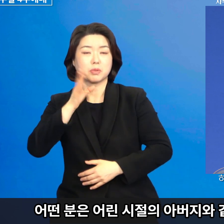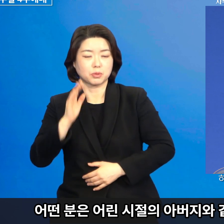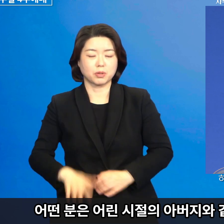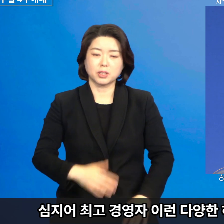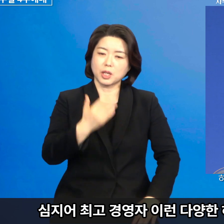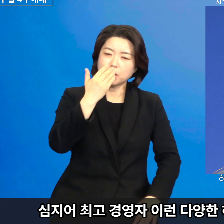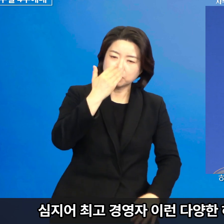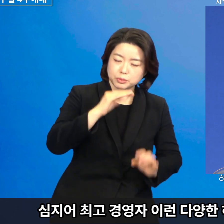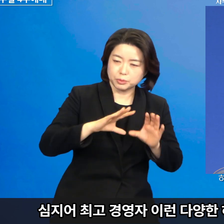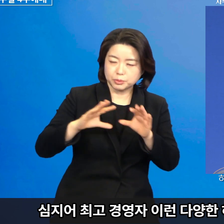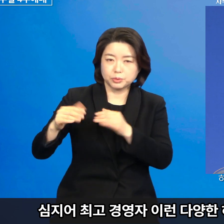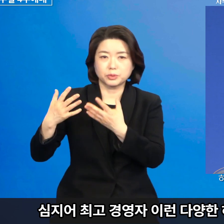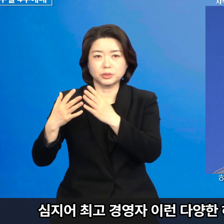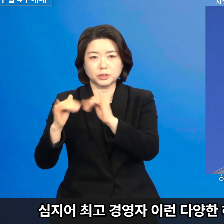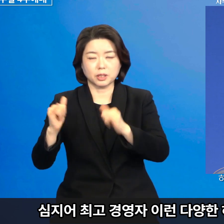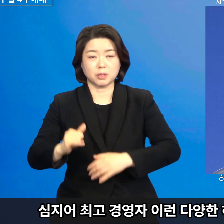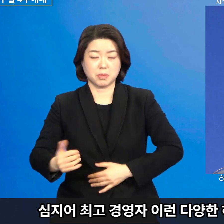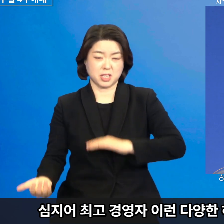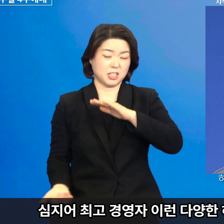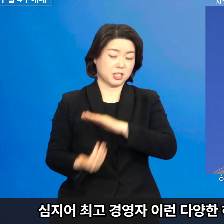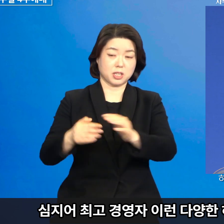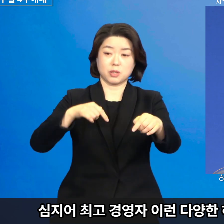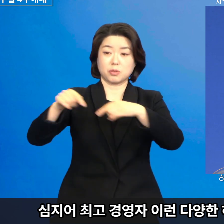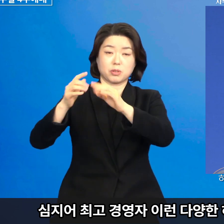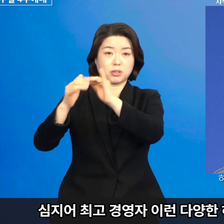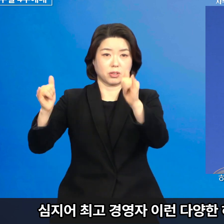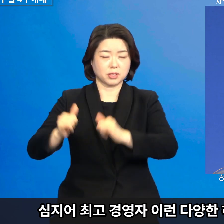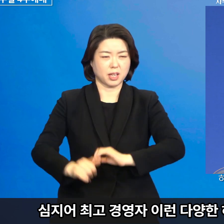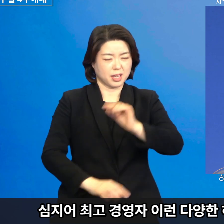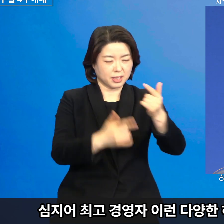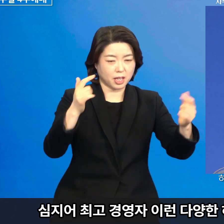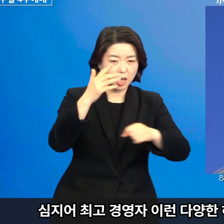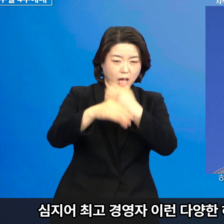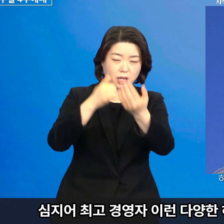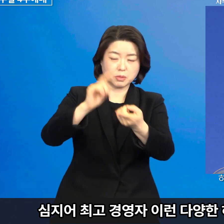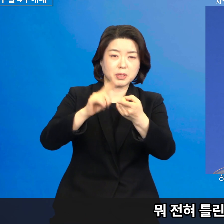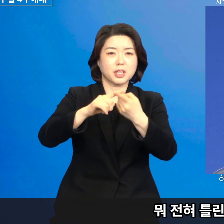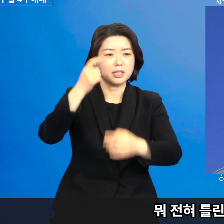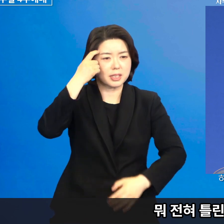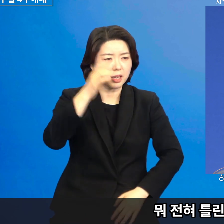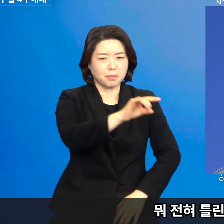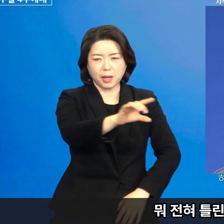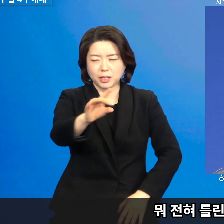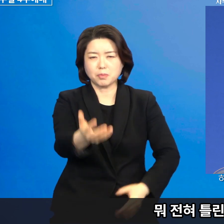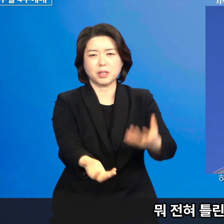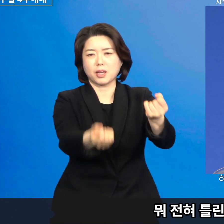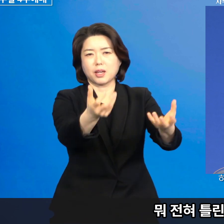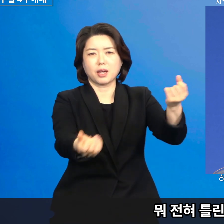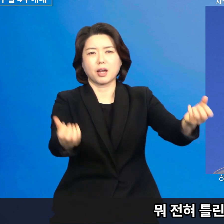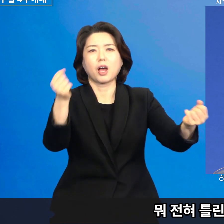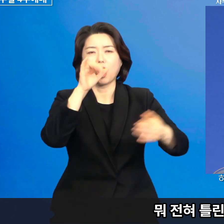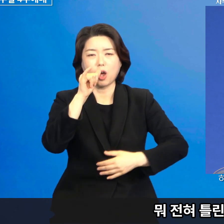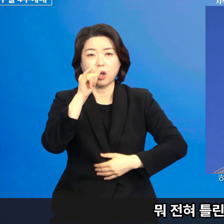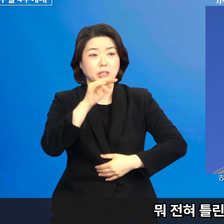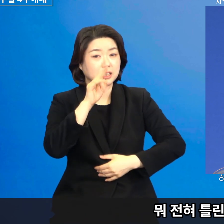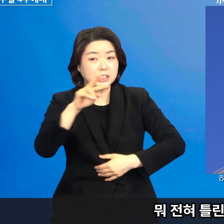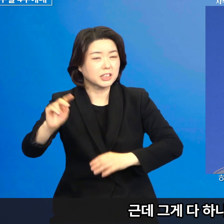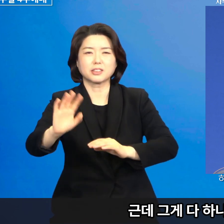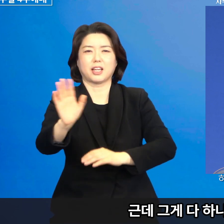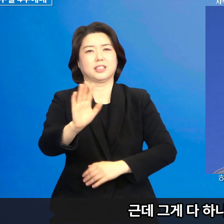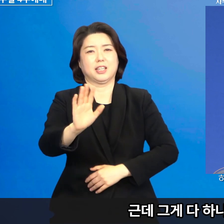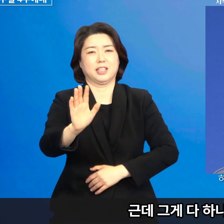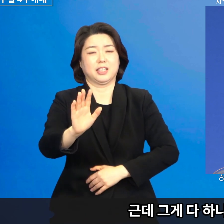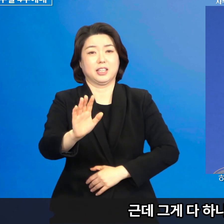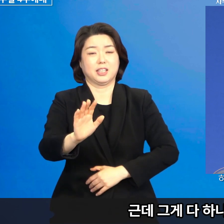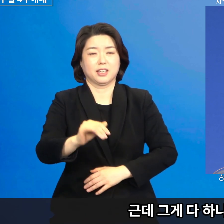유순한 존재, 심지어 최고 경영자, 이런 다양한 하나님에 대한 생각이 있습니다. 뭐 전혀 틀린 건 아니죠.